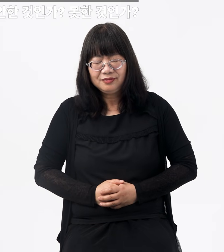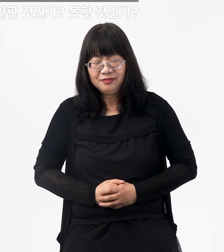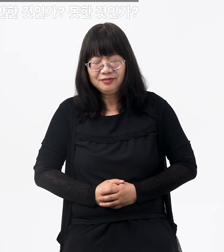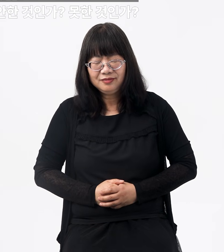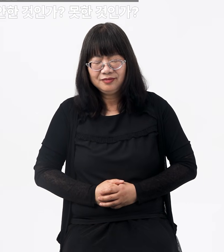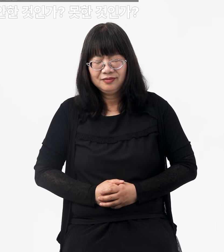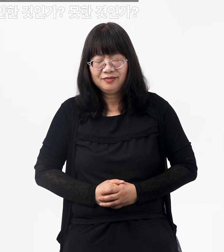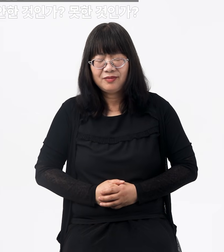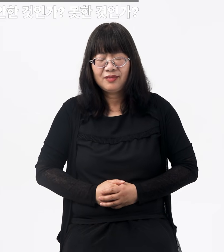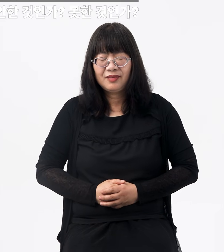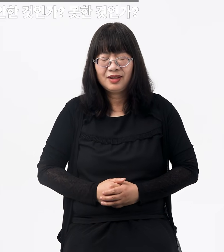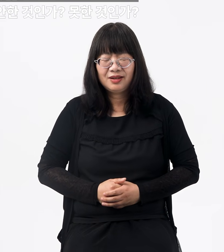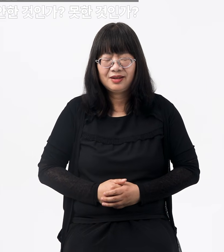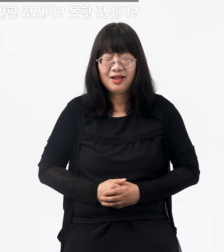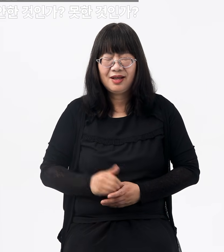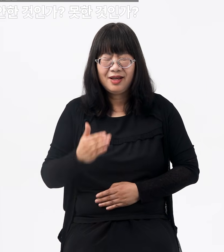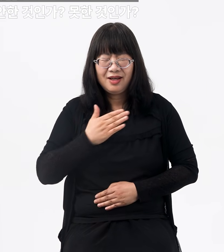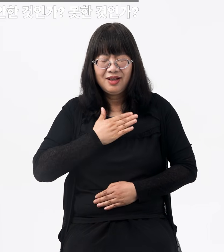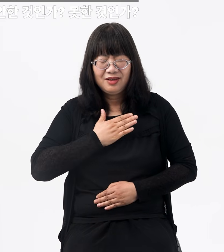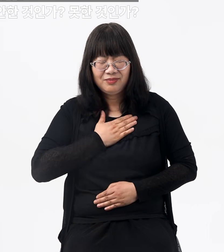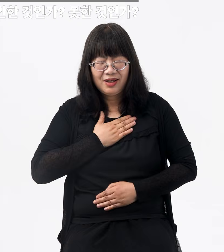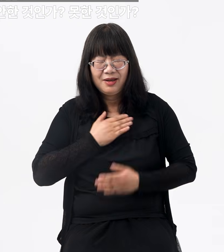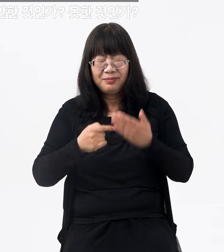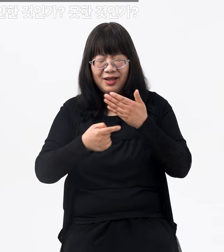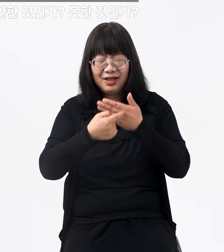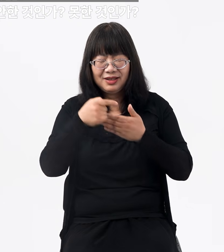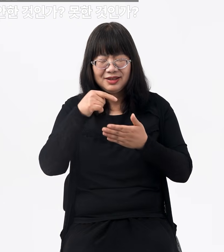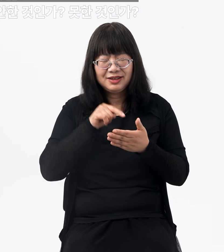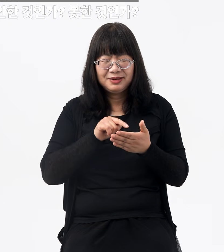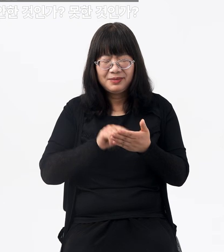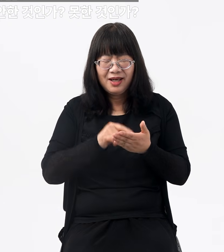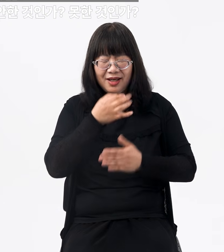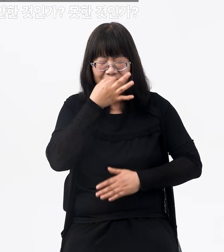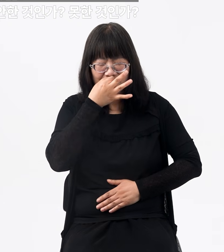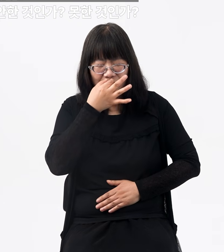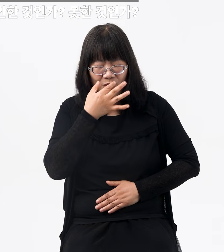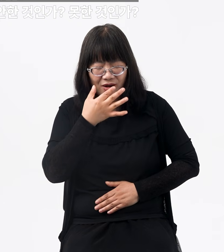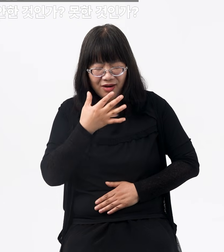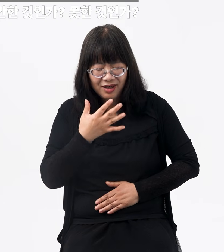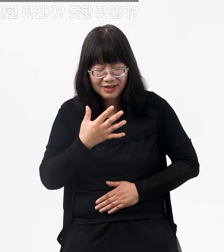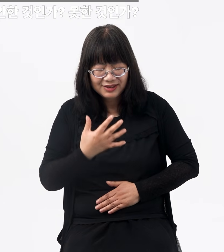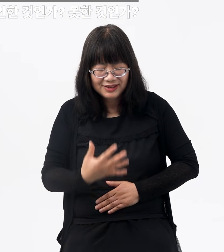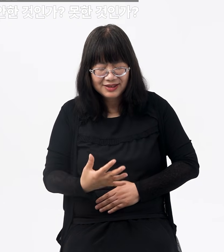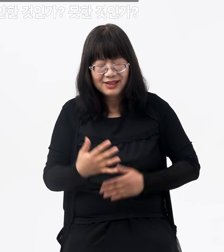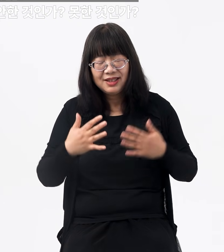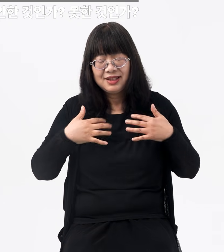내 맘이 힘에 겨워 내 맘이 힘에 겨워